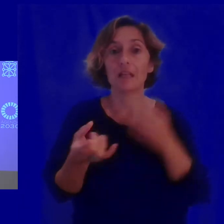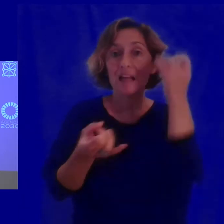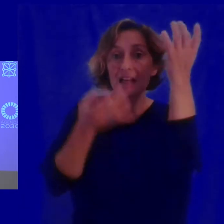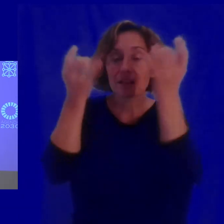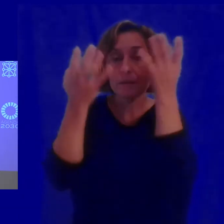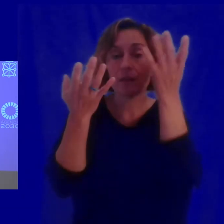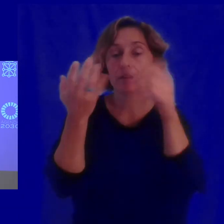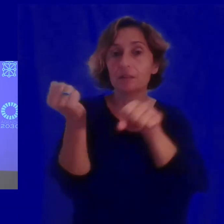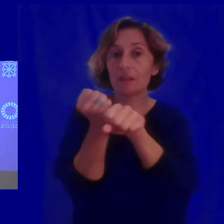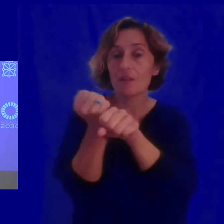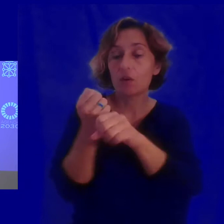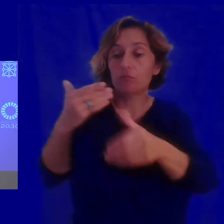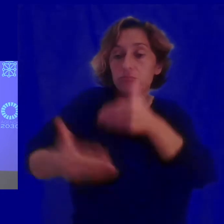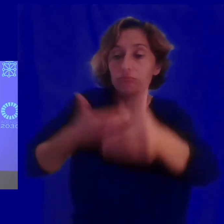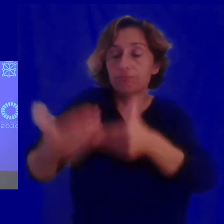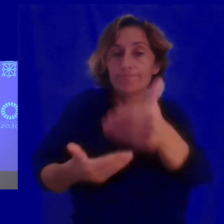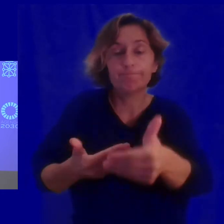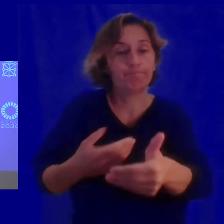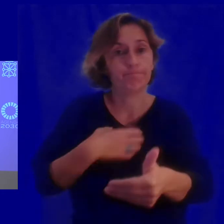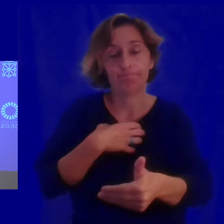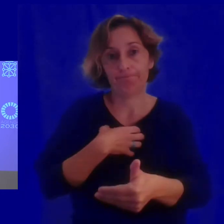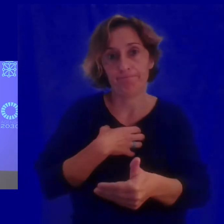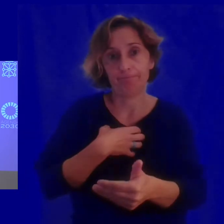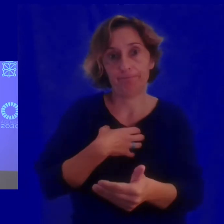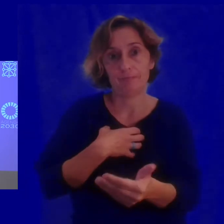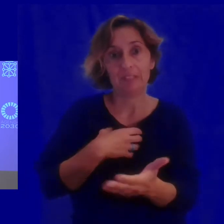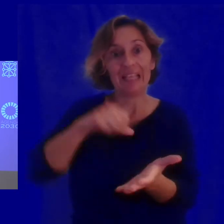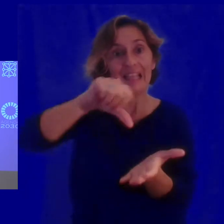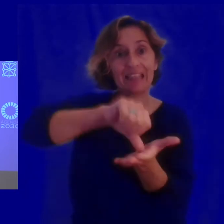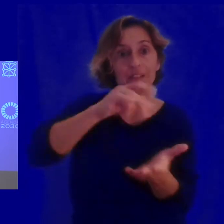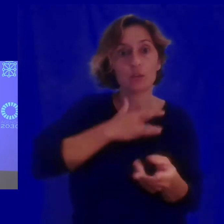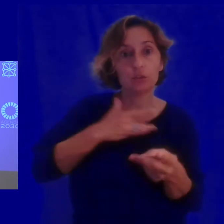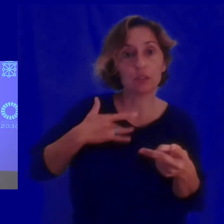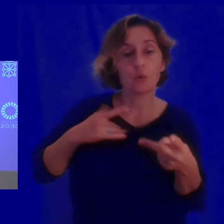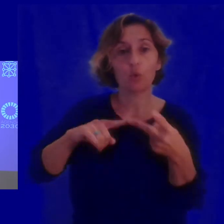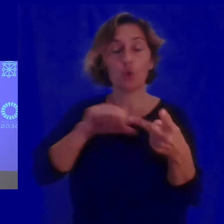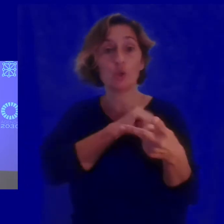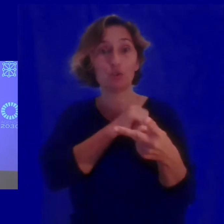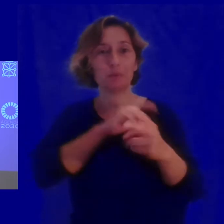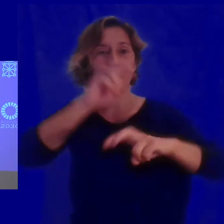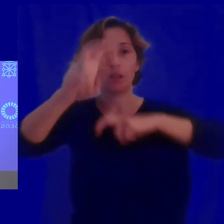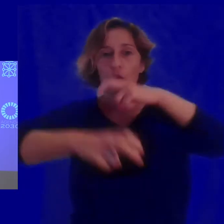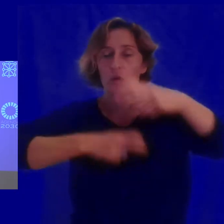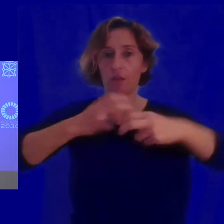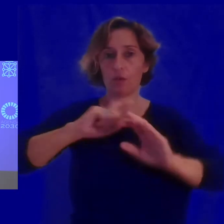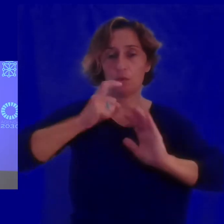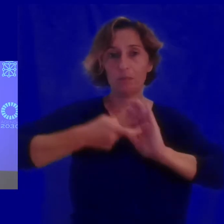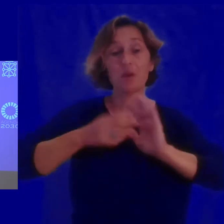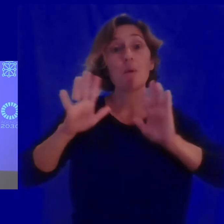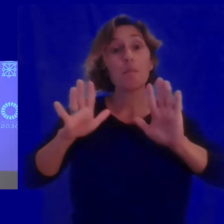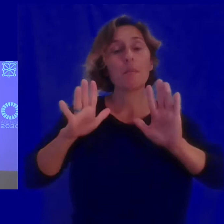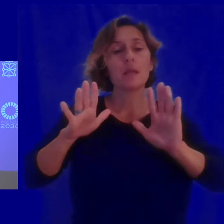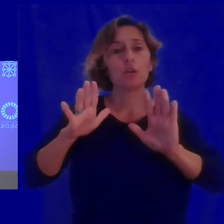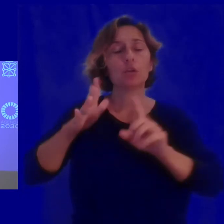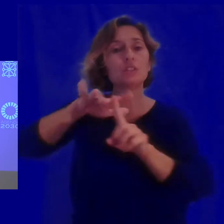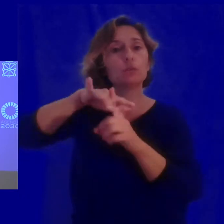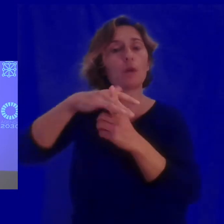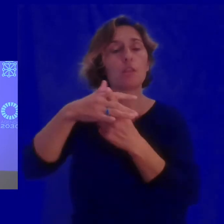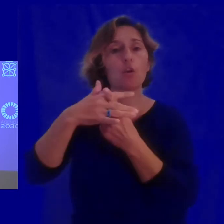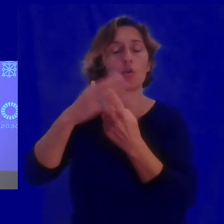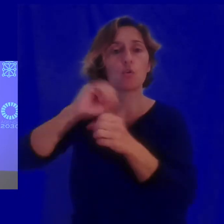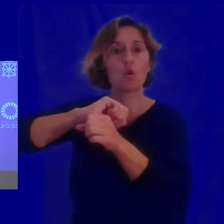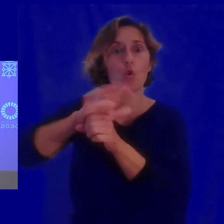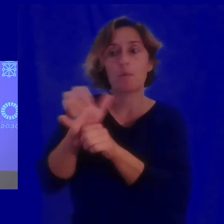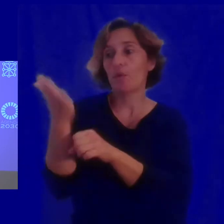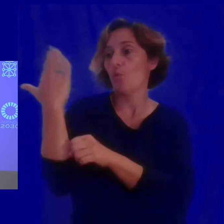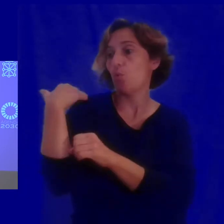han reorganizado los hospitales y los centros de salud, pero tampoco se ha pasado a un modo COVID general como lo que supuso